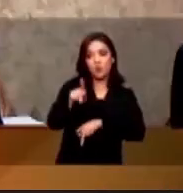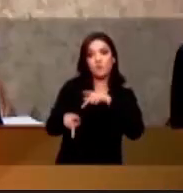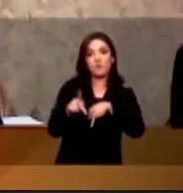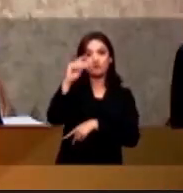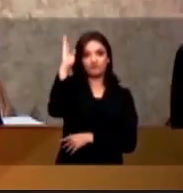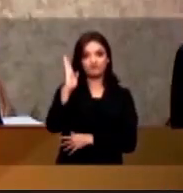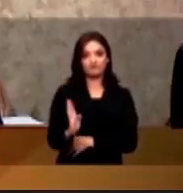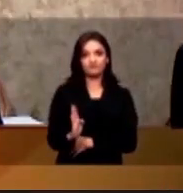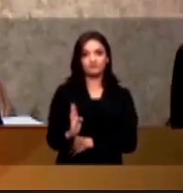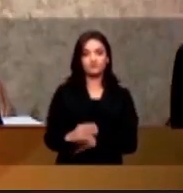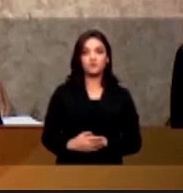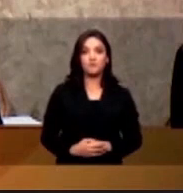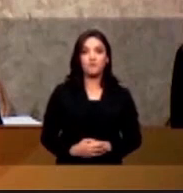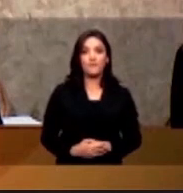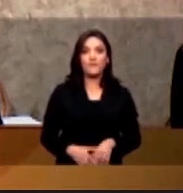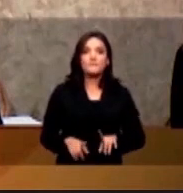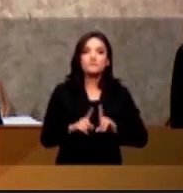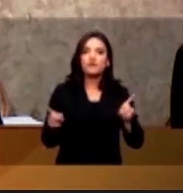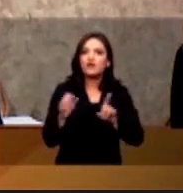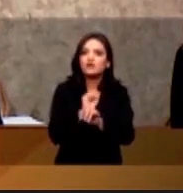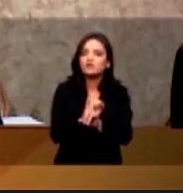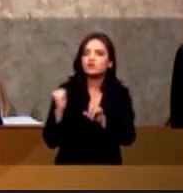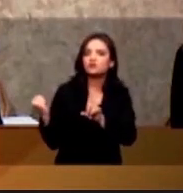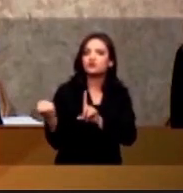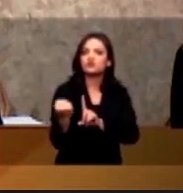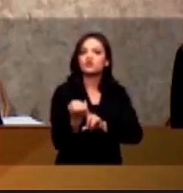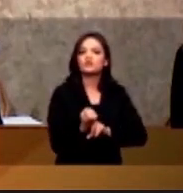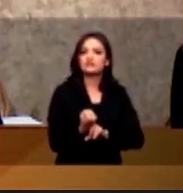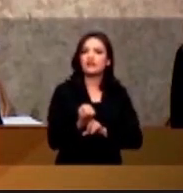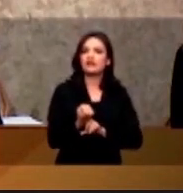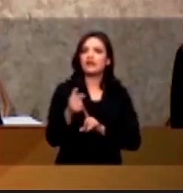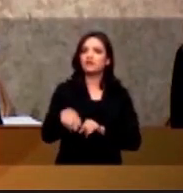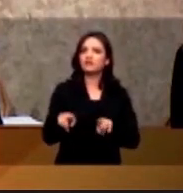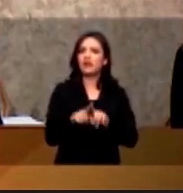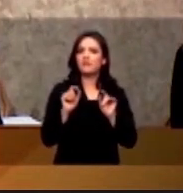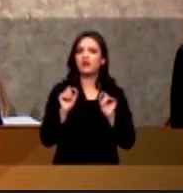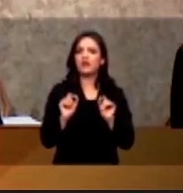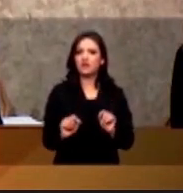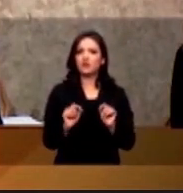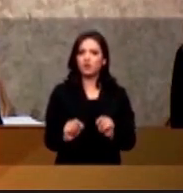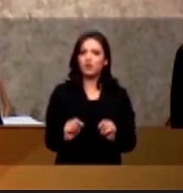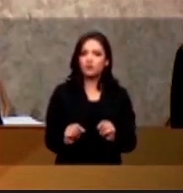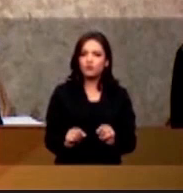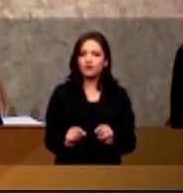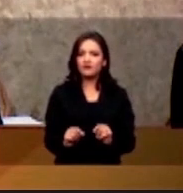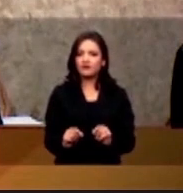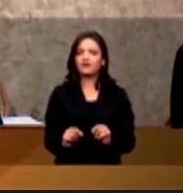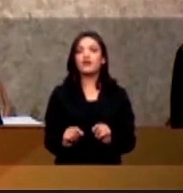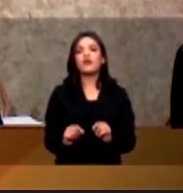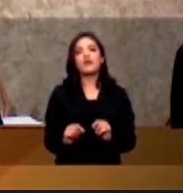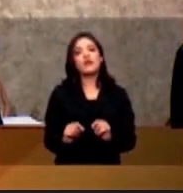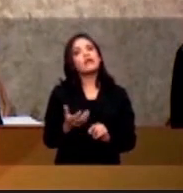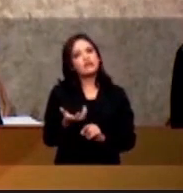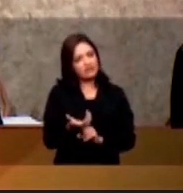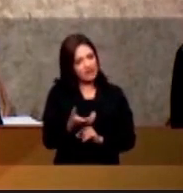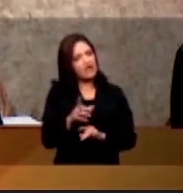por outro lado a sociedade não espera de magistrados O corportamento que é próprio